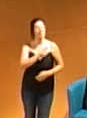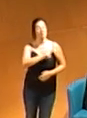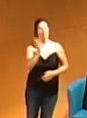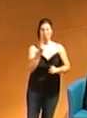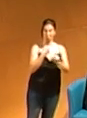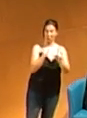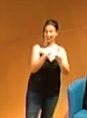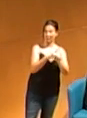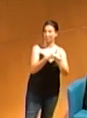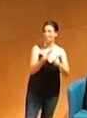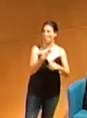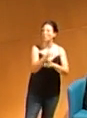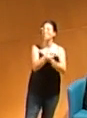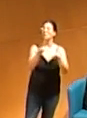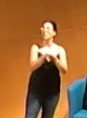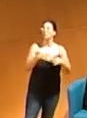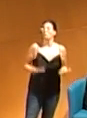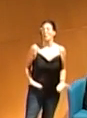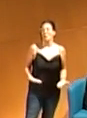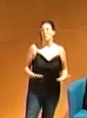une société qui recherche